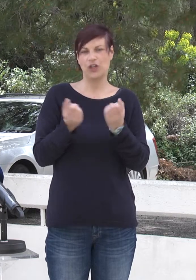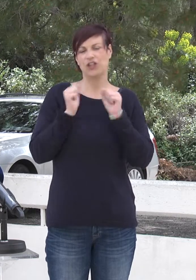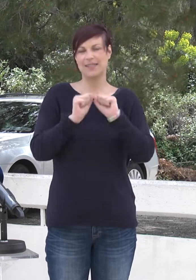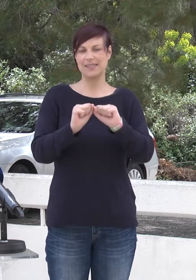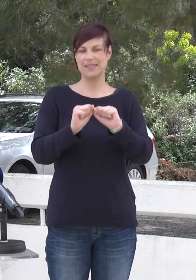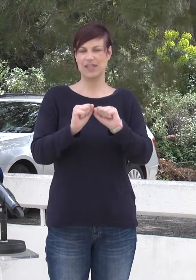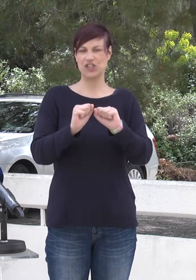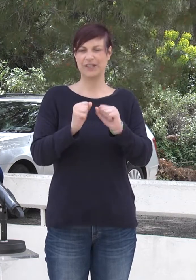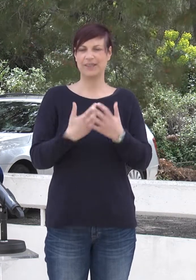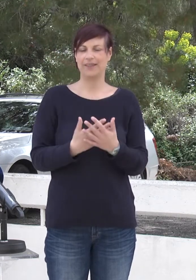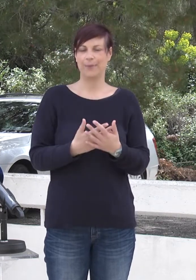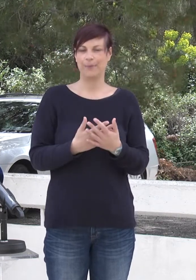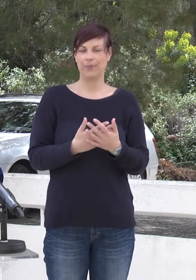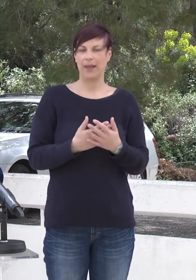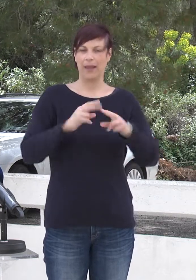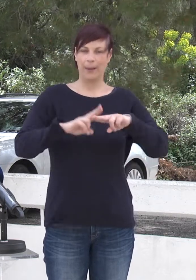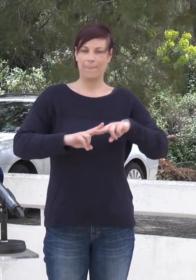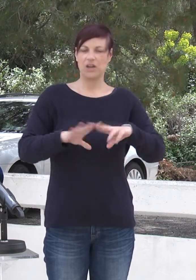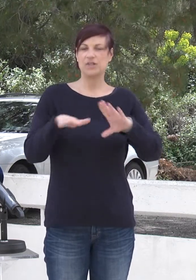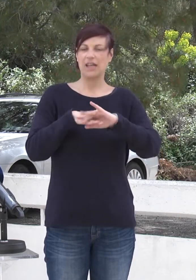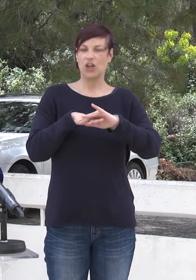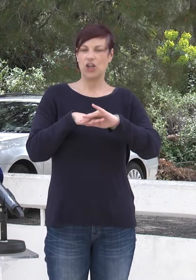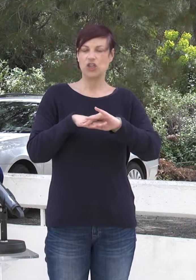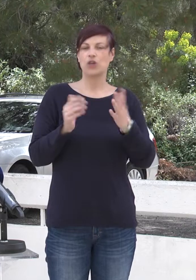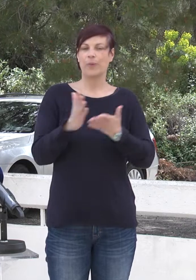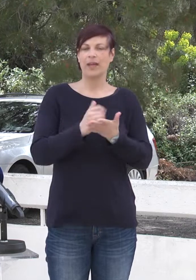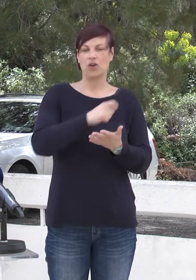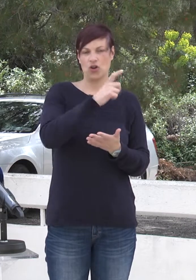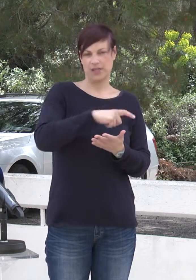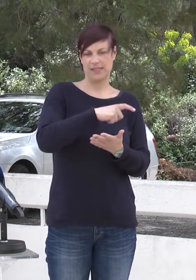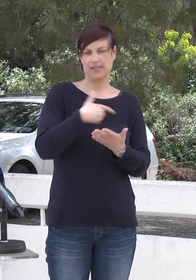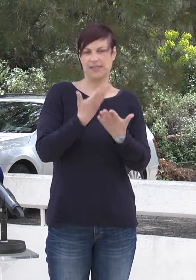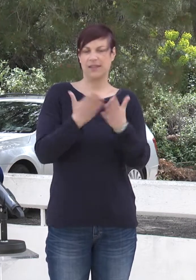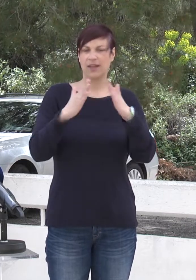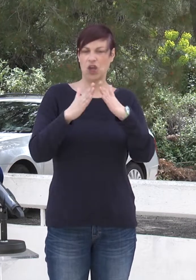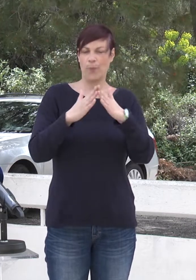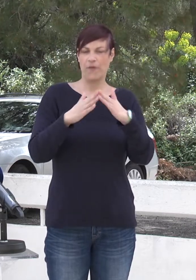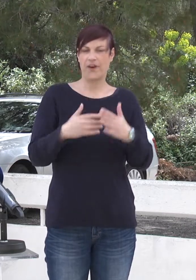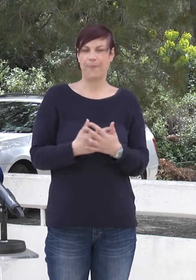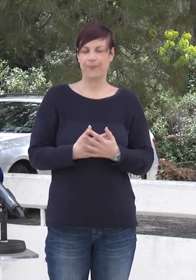zaštiti preostalo i osoblje i korisnici tih domova.